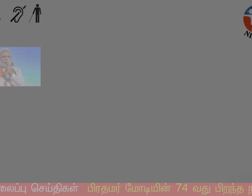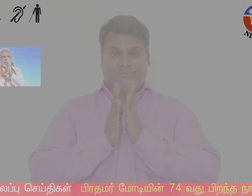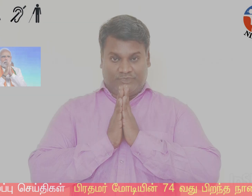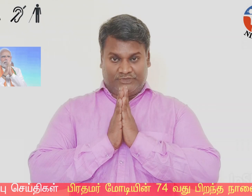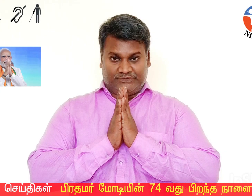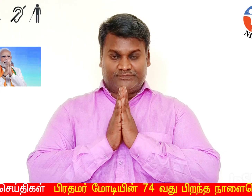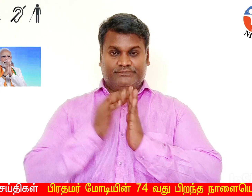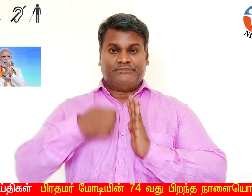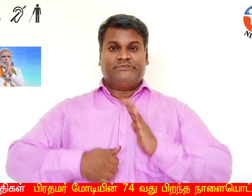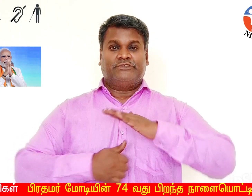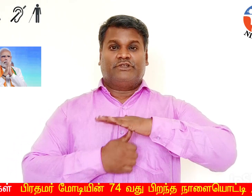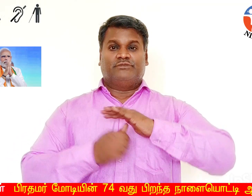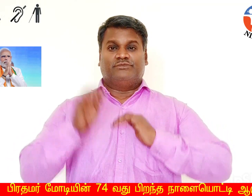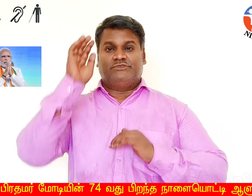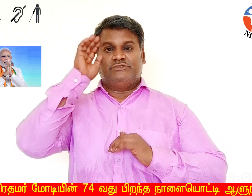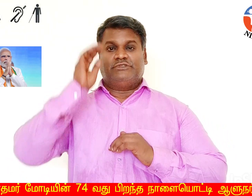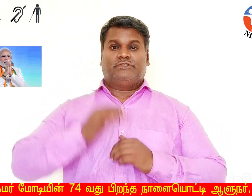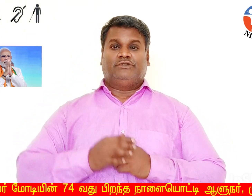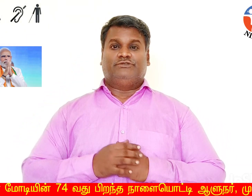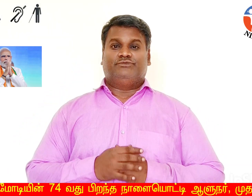அனைவருக்கும் வணக்கம். இன்றைய தலைப்பு செய்திகள்.